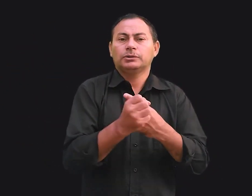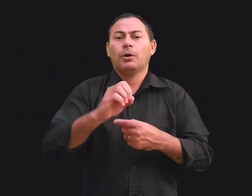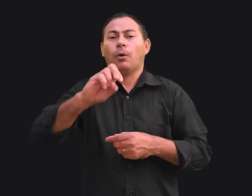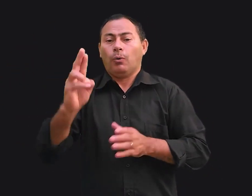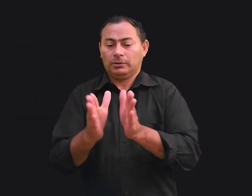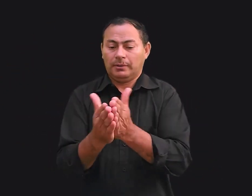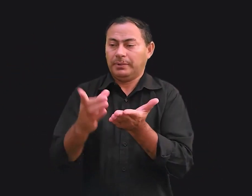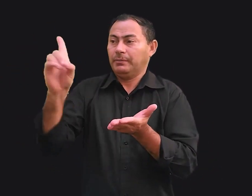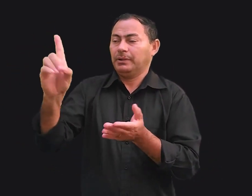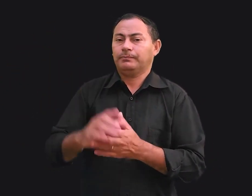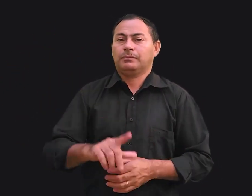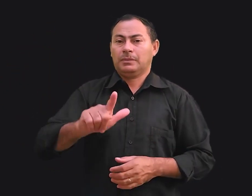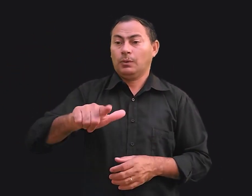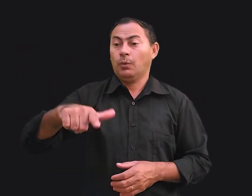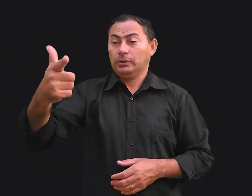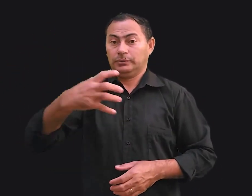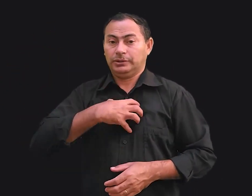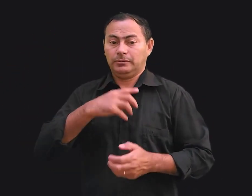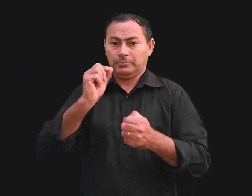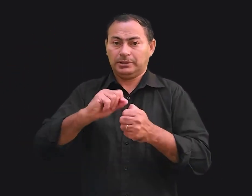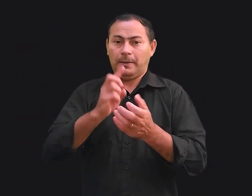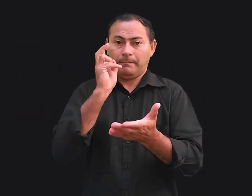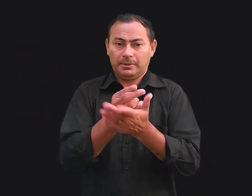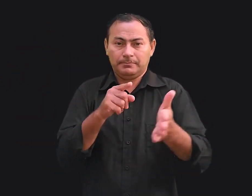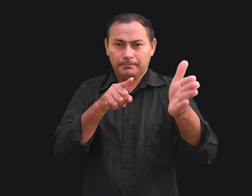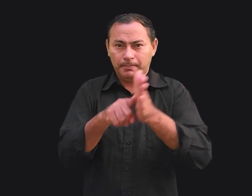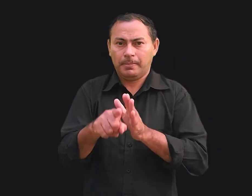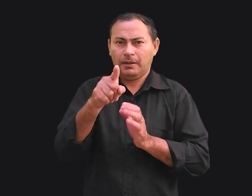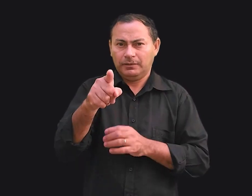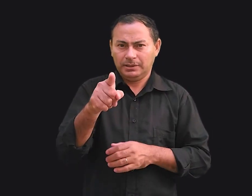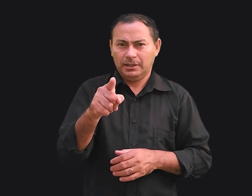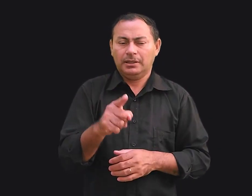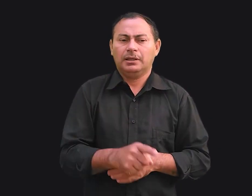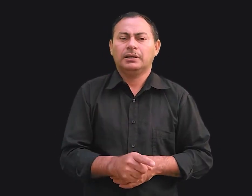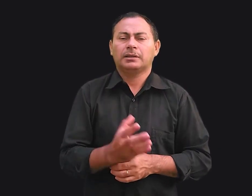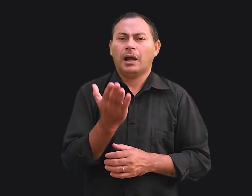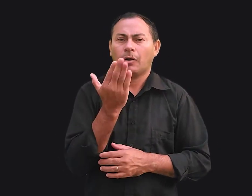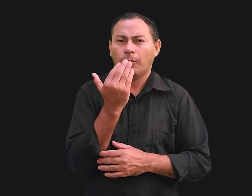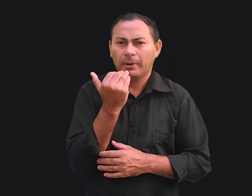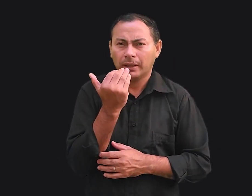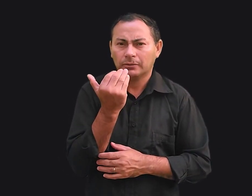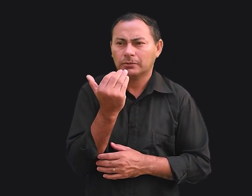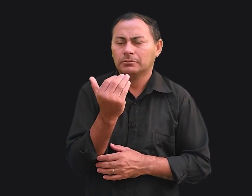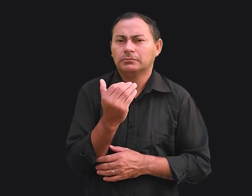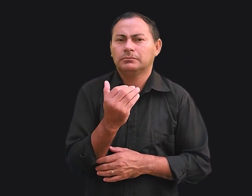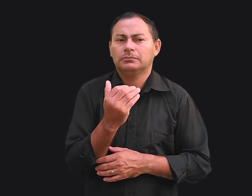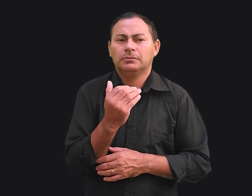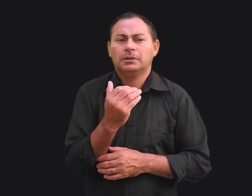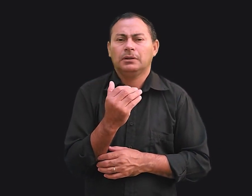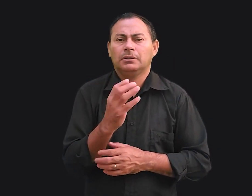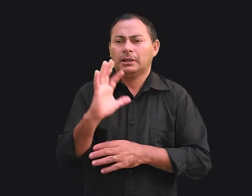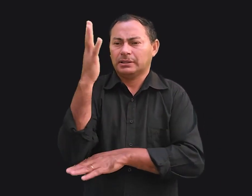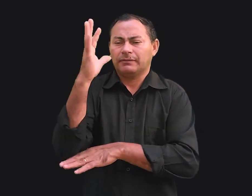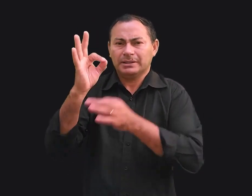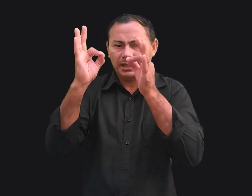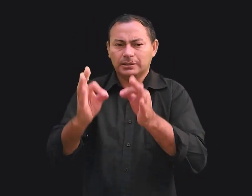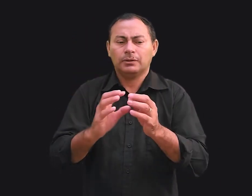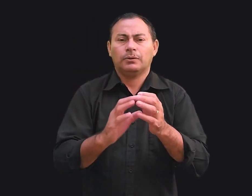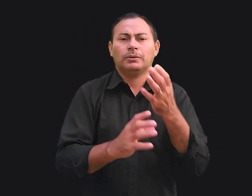hein? Outra maneira de fazer a mesma pergunta é, você está comendo das árvores certas ou das